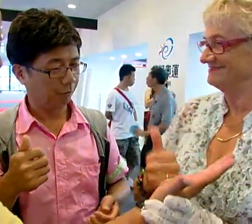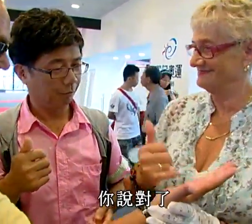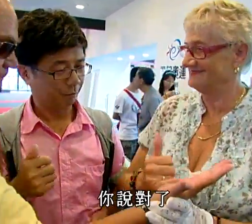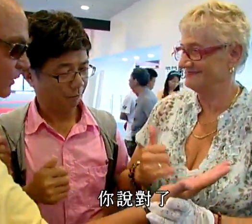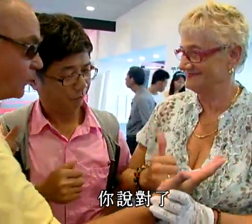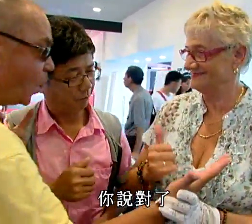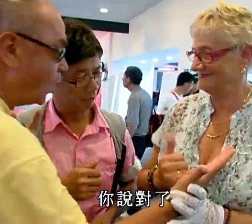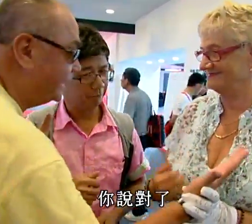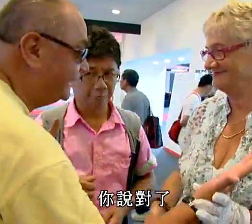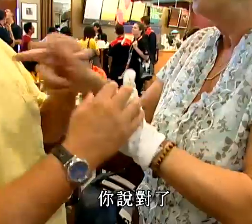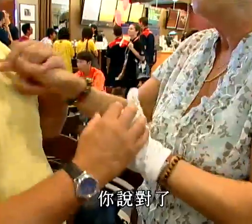么？ 你说对